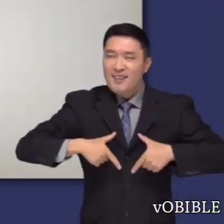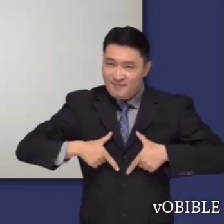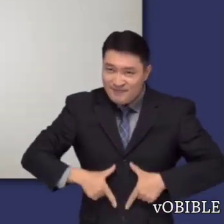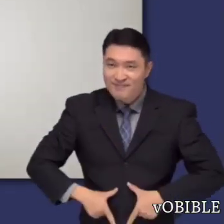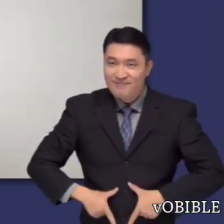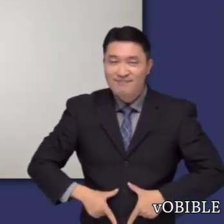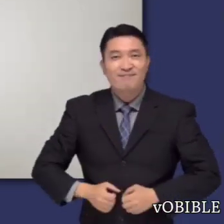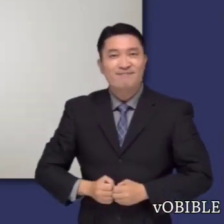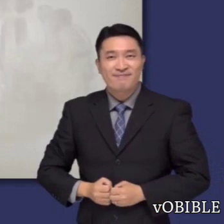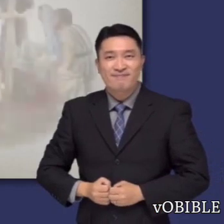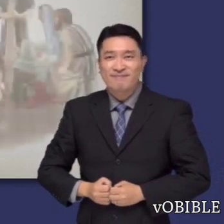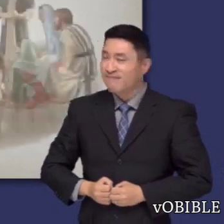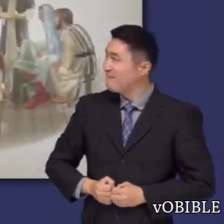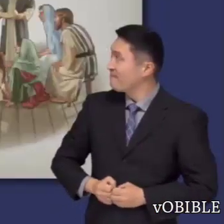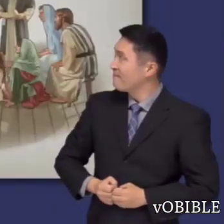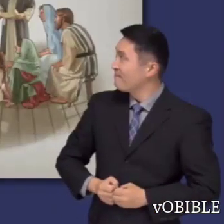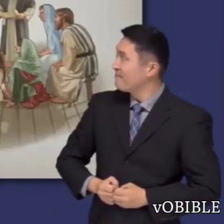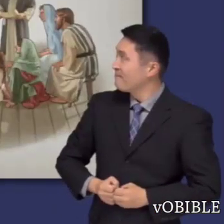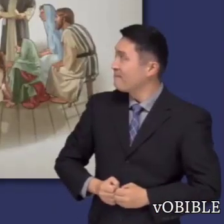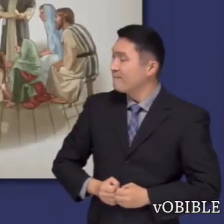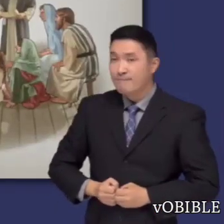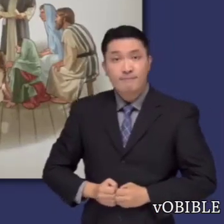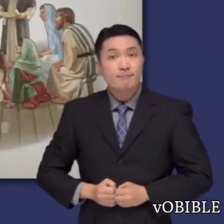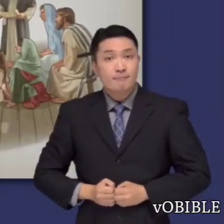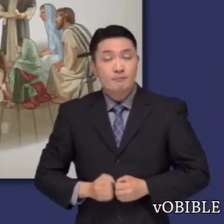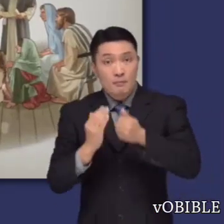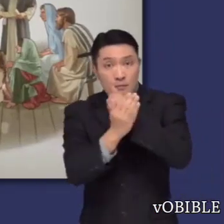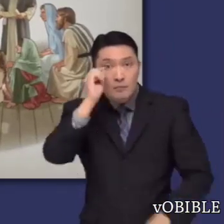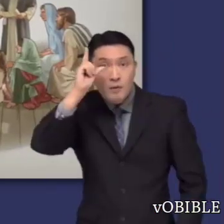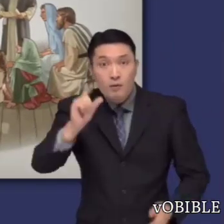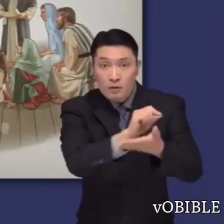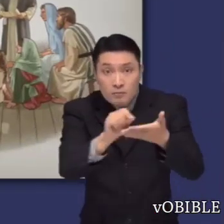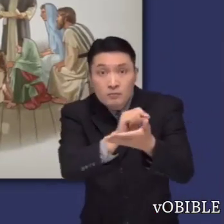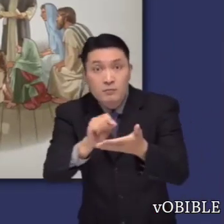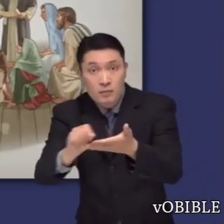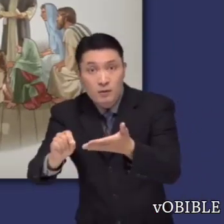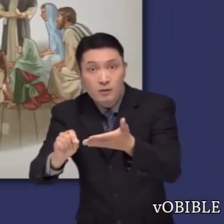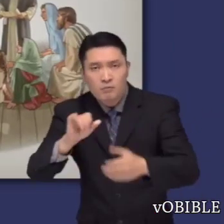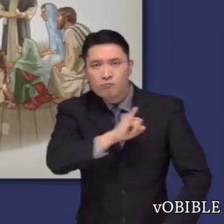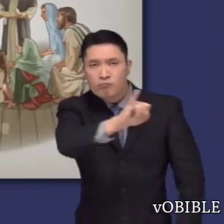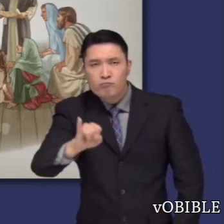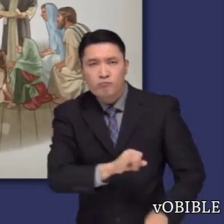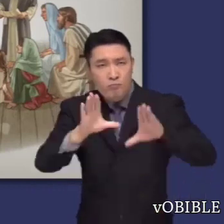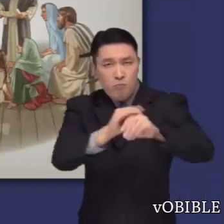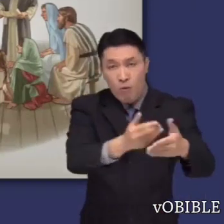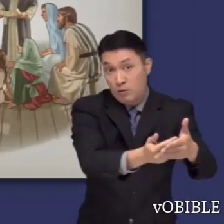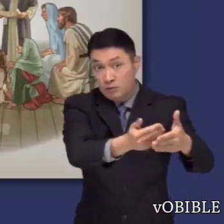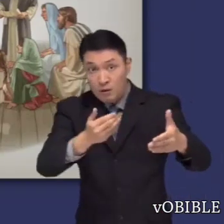第二章，保罗说明在耶和华的日子来到之前，有些事会先发生。